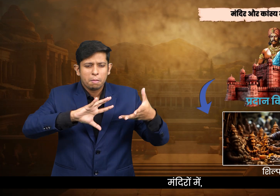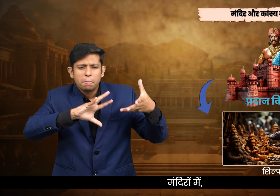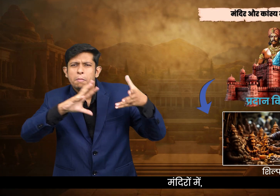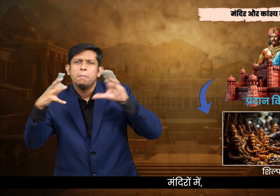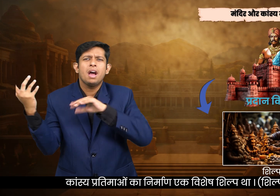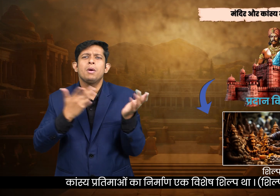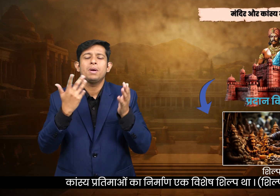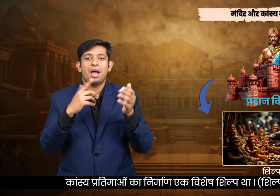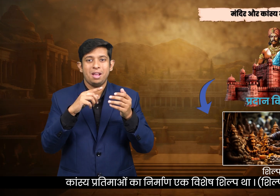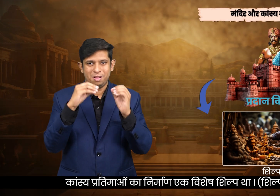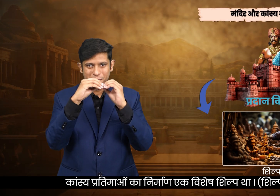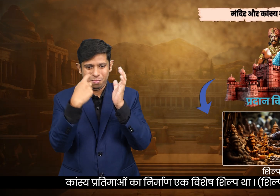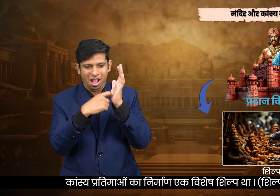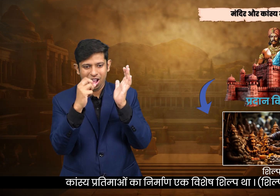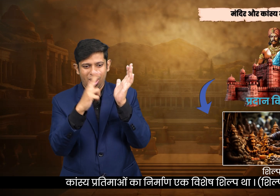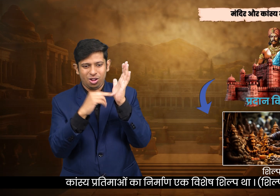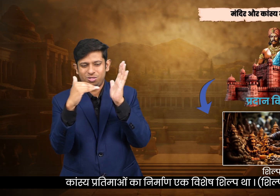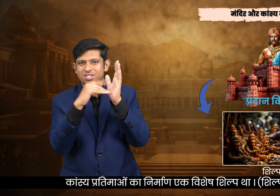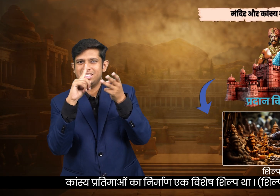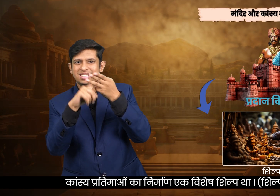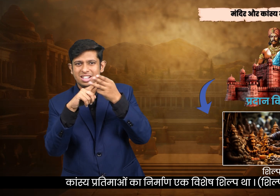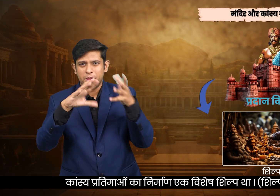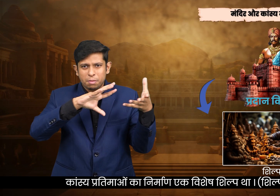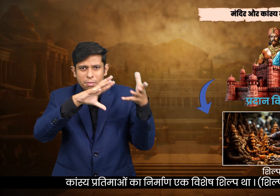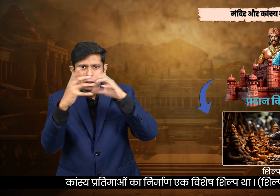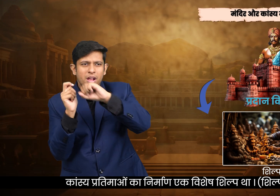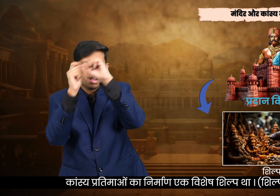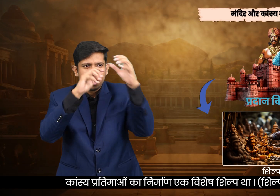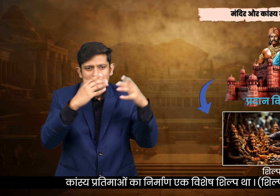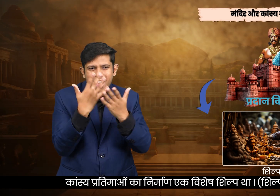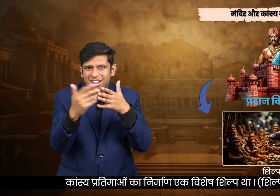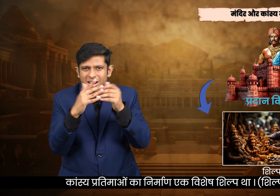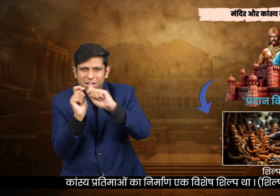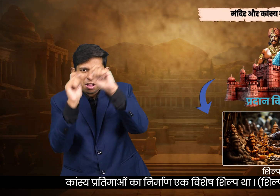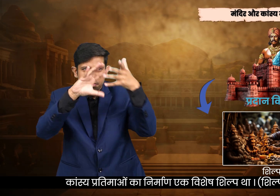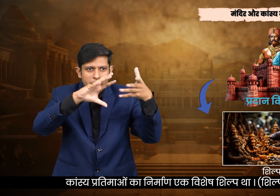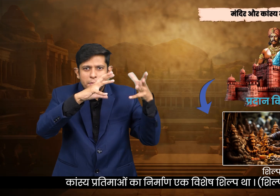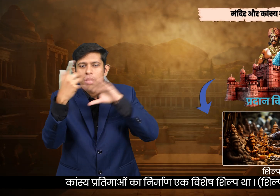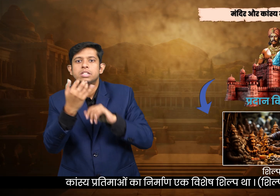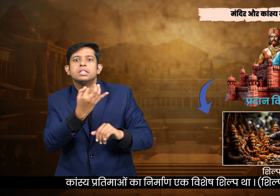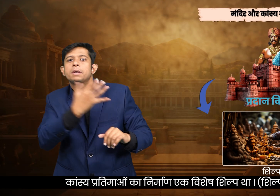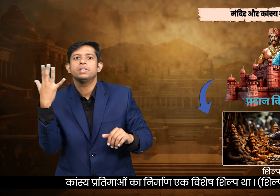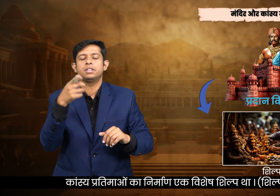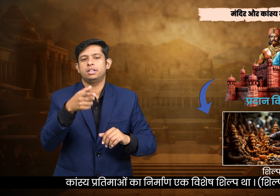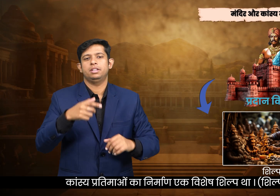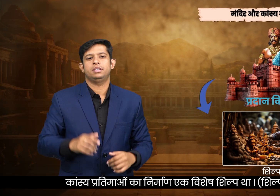मंदिरों में कांस्य प्रतिमाओं का निर्माण एक विशेष शिल्प था।